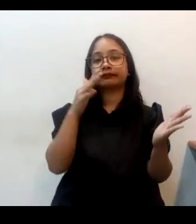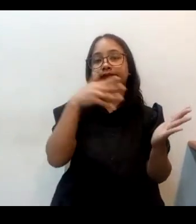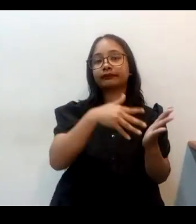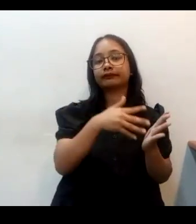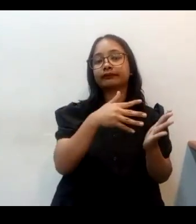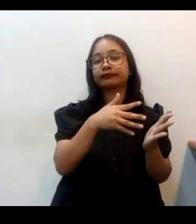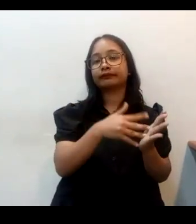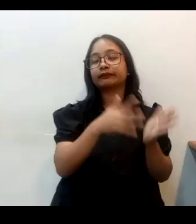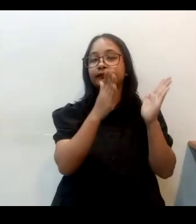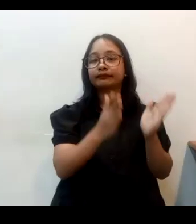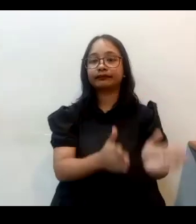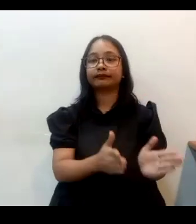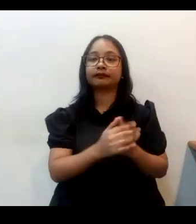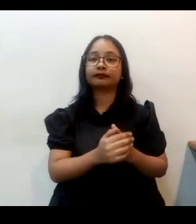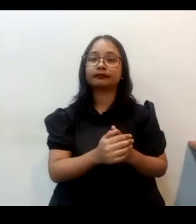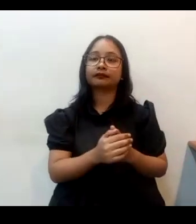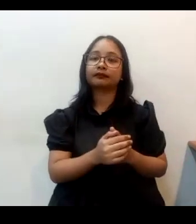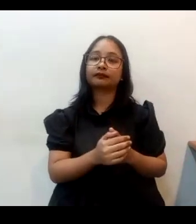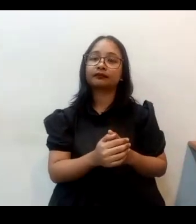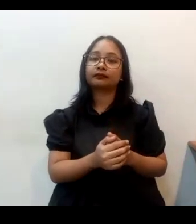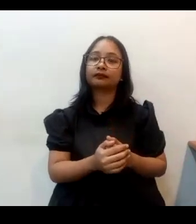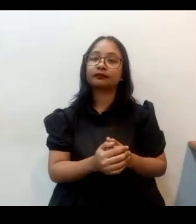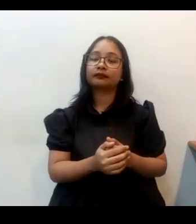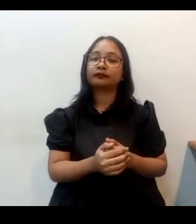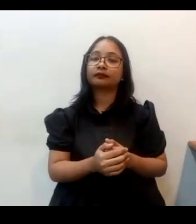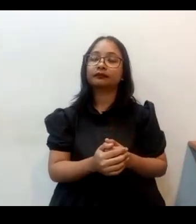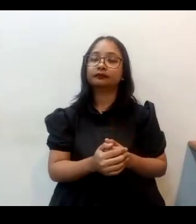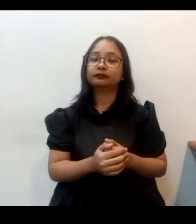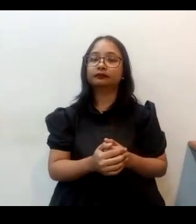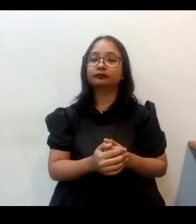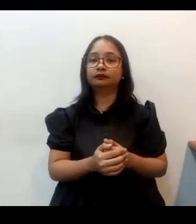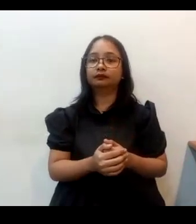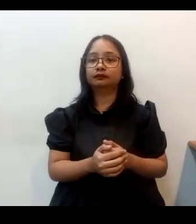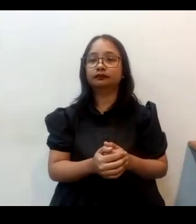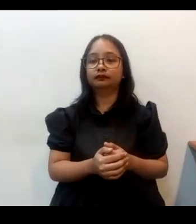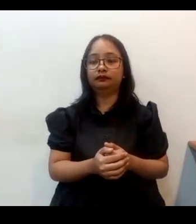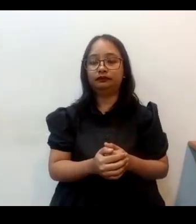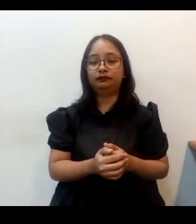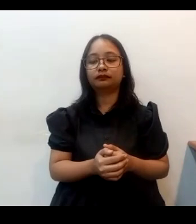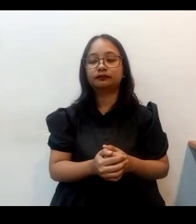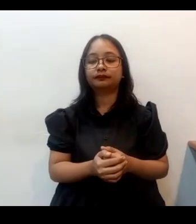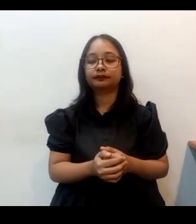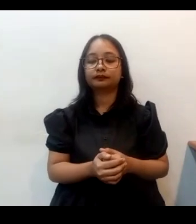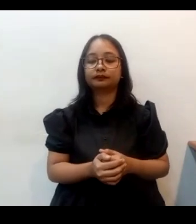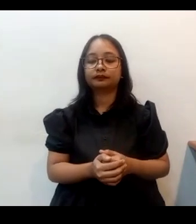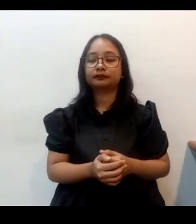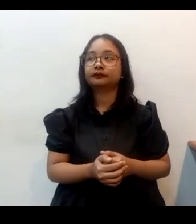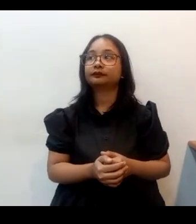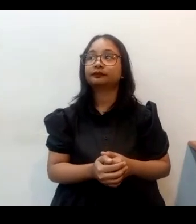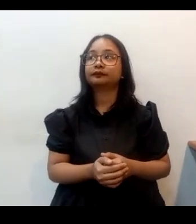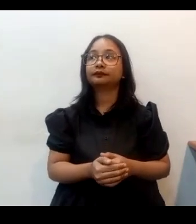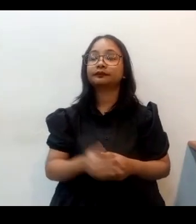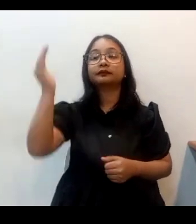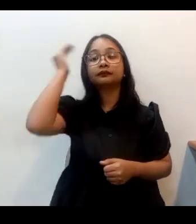are there. Kaya may eskwelahan po para sa kolehiyo at sa mga high school at napakaraming estudyante po. This time the Wonju